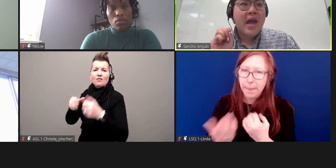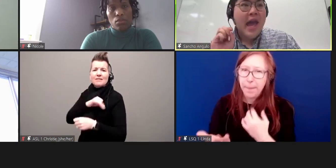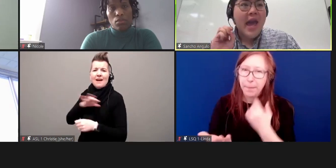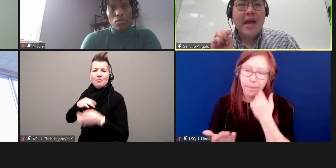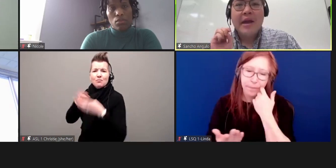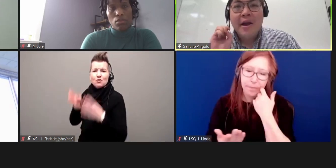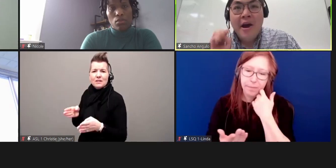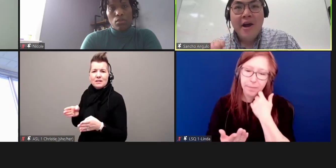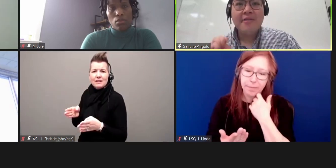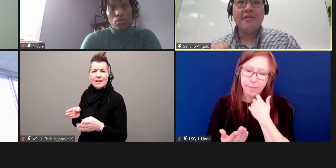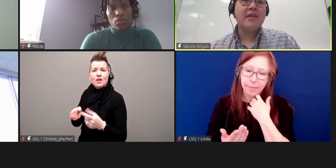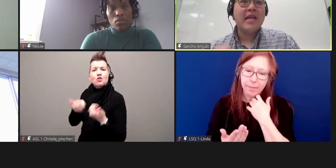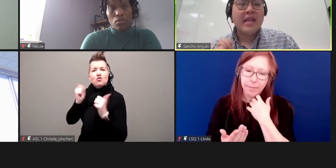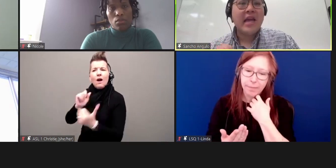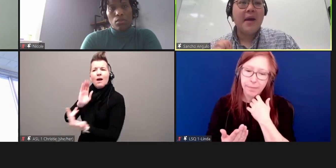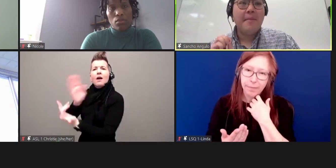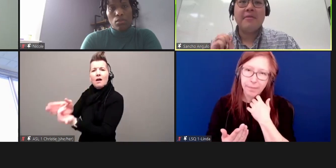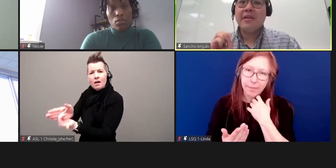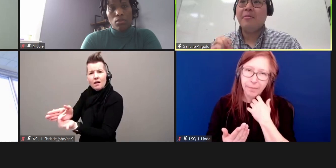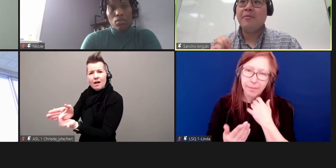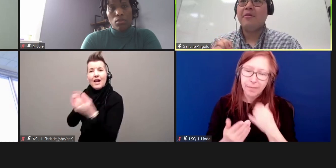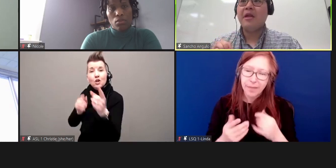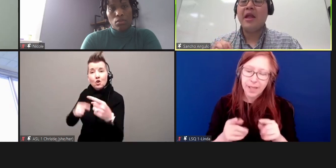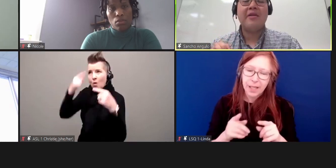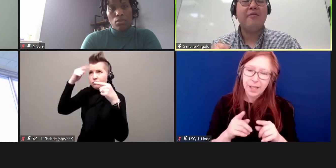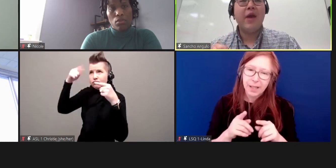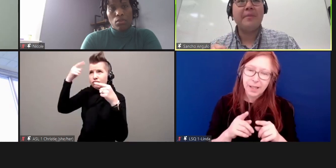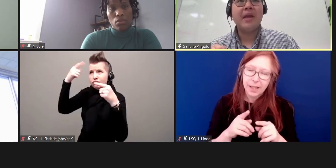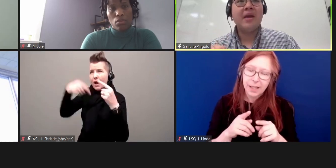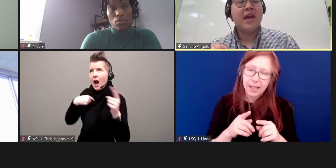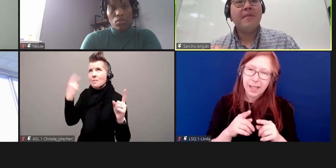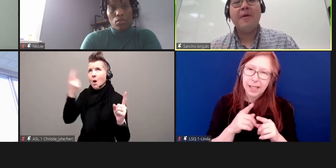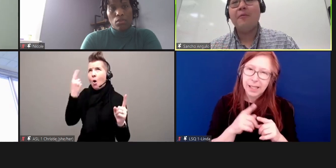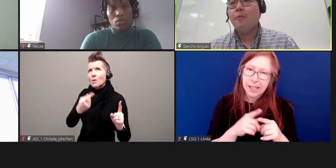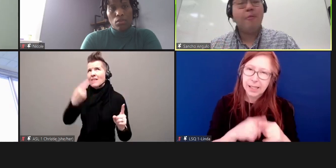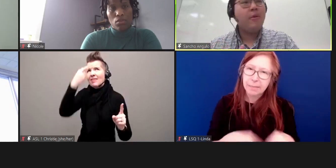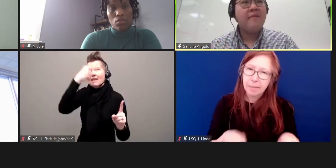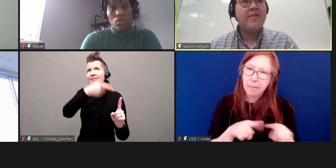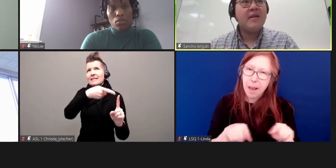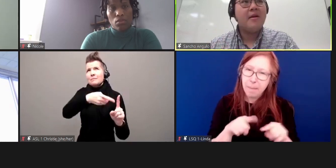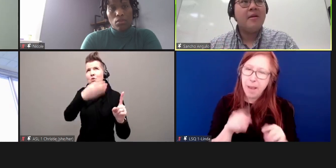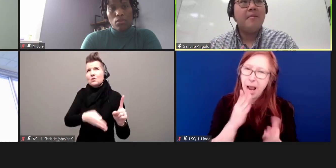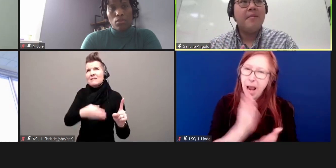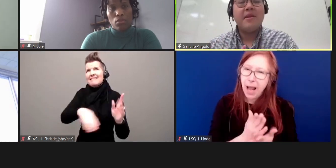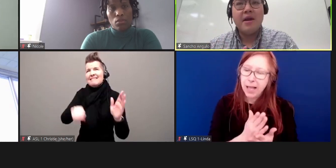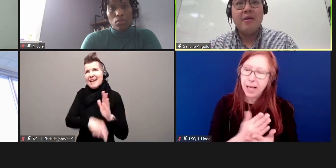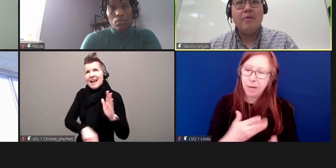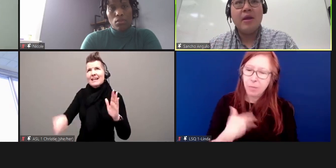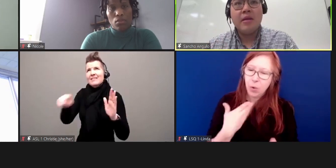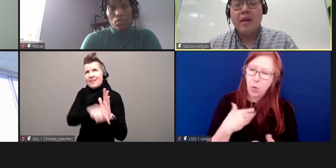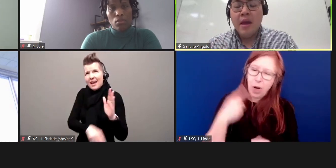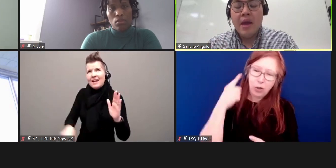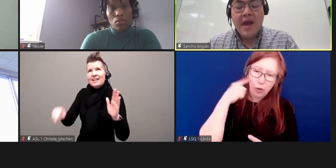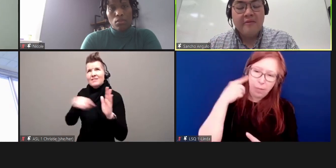arrêtez ce cycle, cette spirale. Pourquoi est-ce que je pense toujours à cette personne de façon